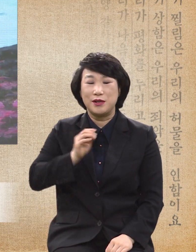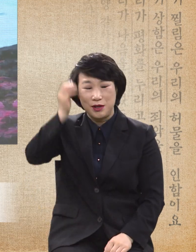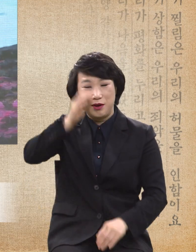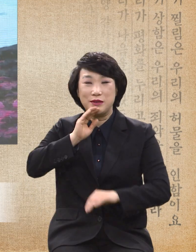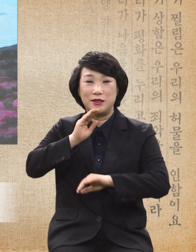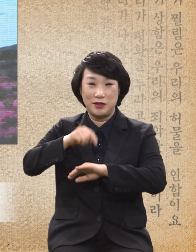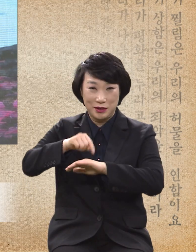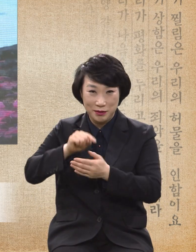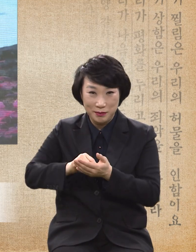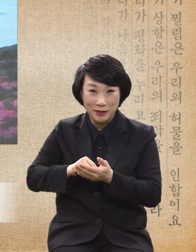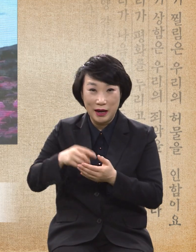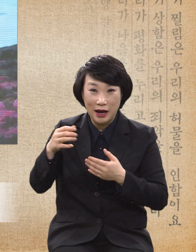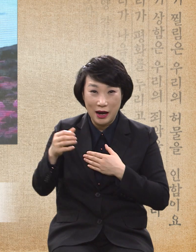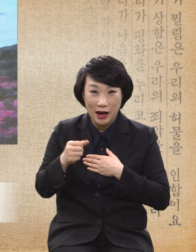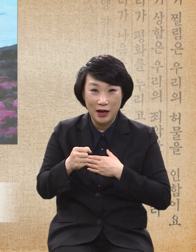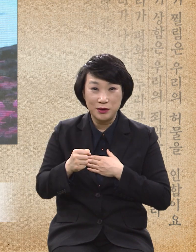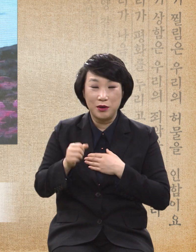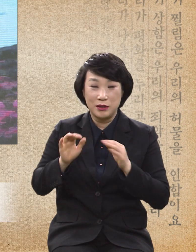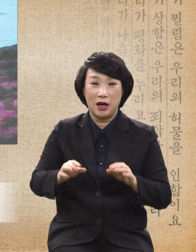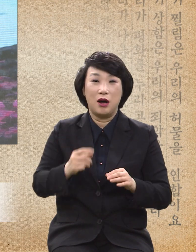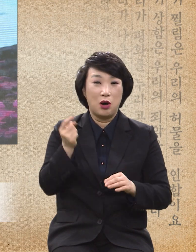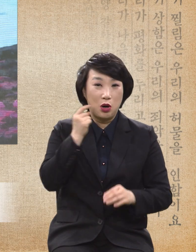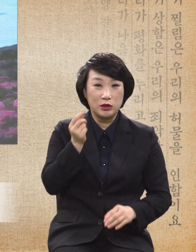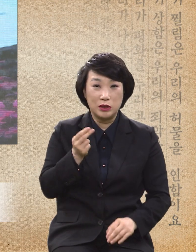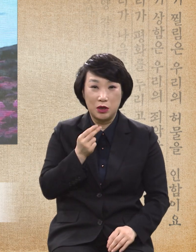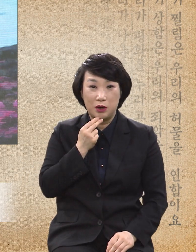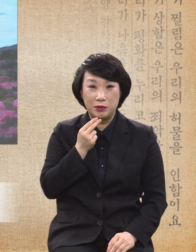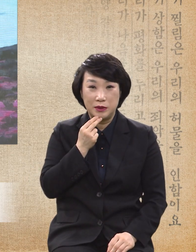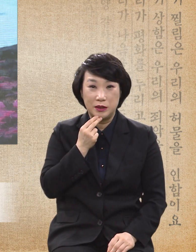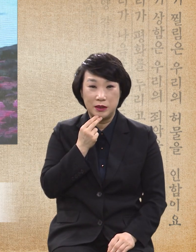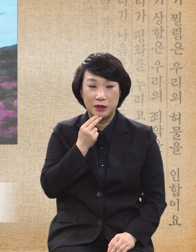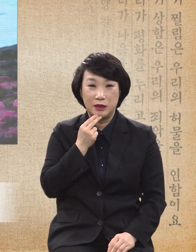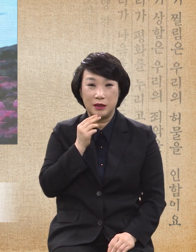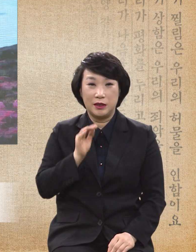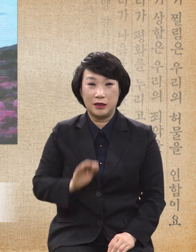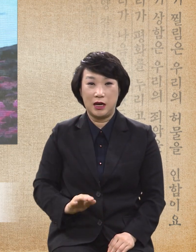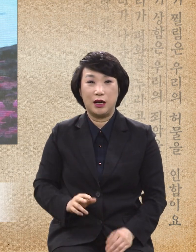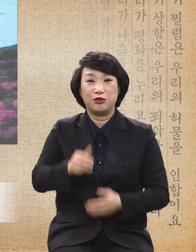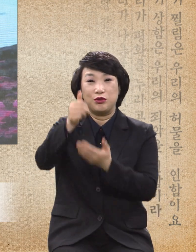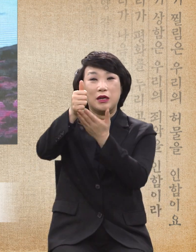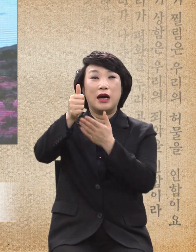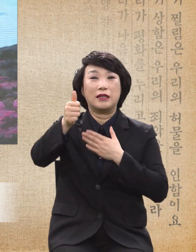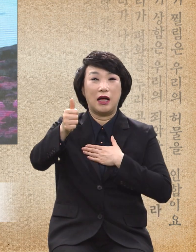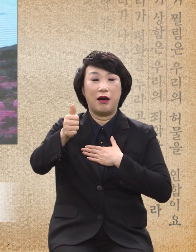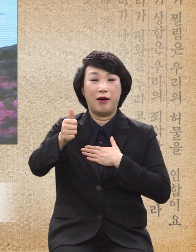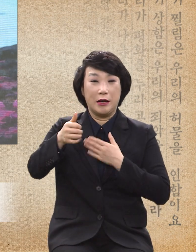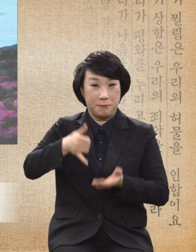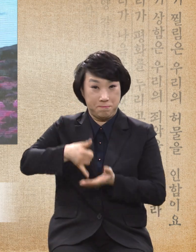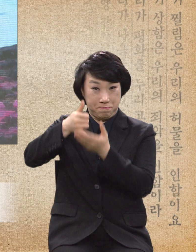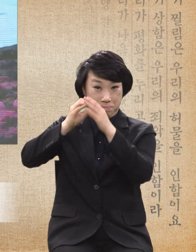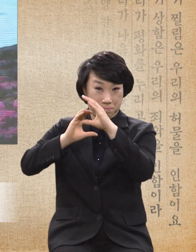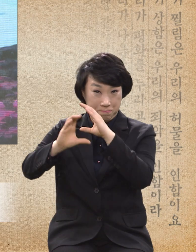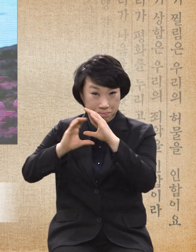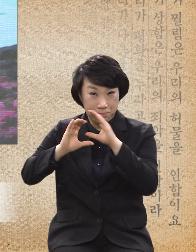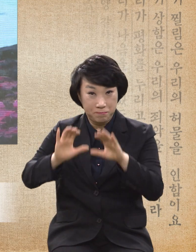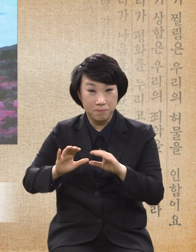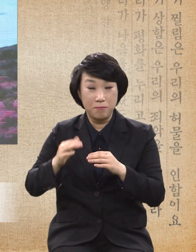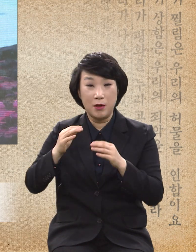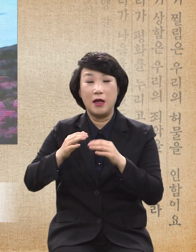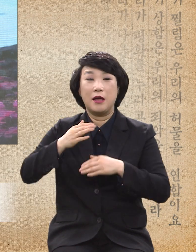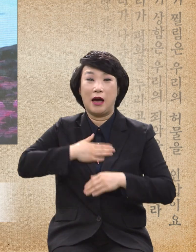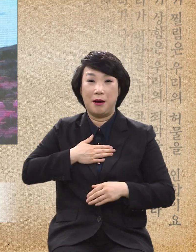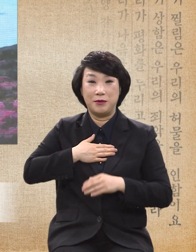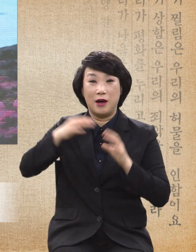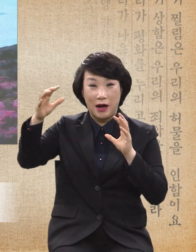신령과 진정으로 거짓됨이 없이 주님과 나와 한 인격 속에서, 한